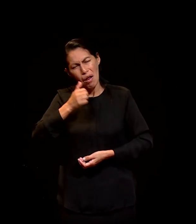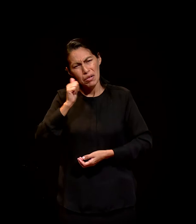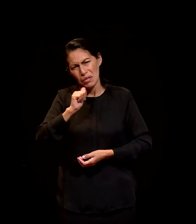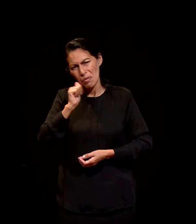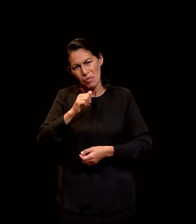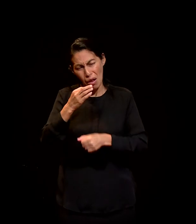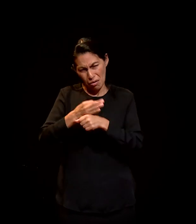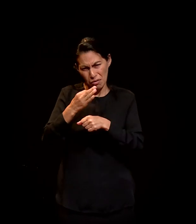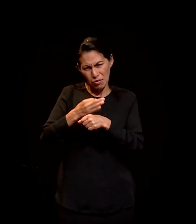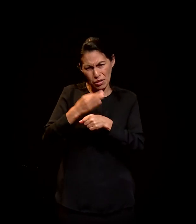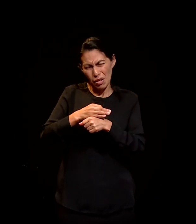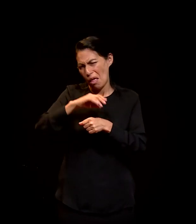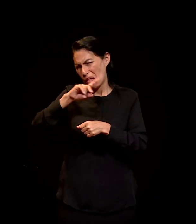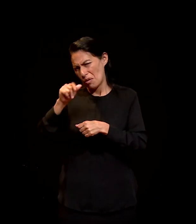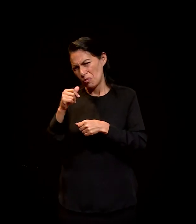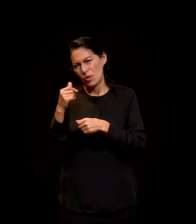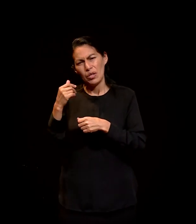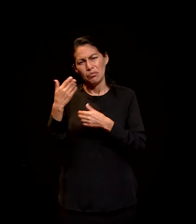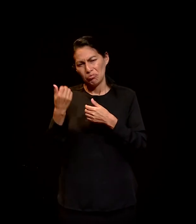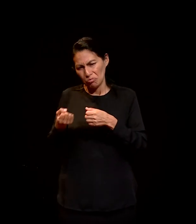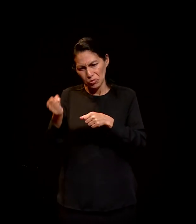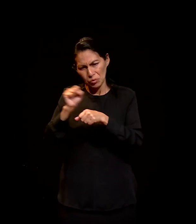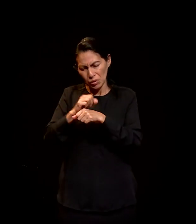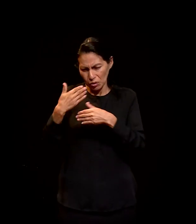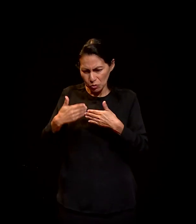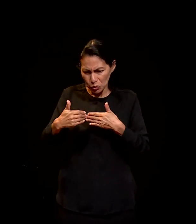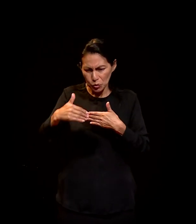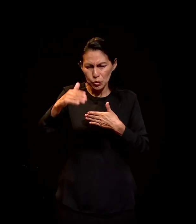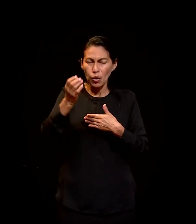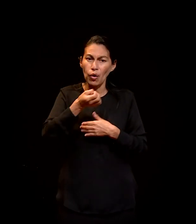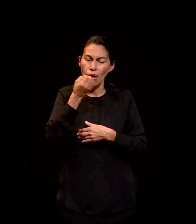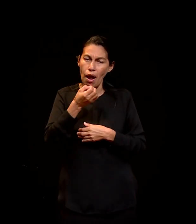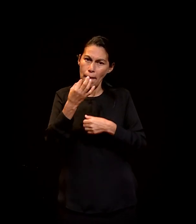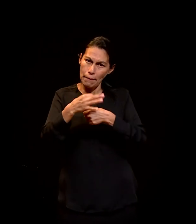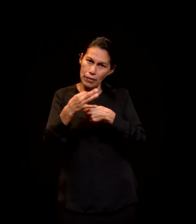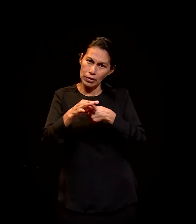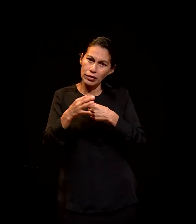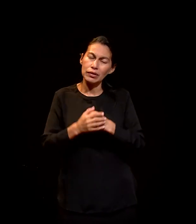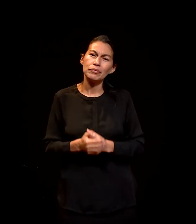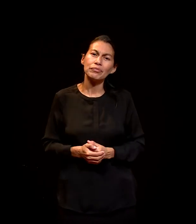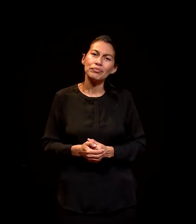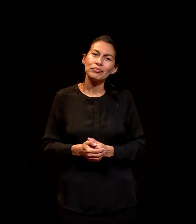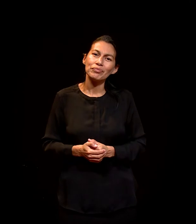cada día por sus peticiones escuchemos